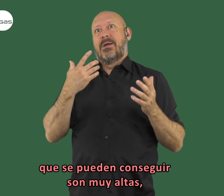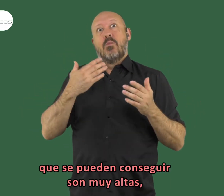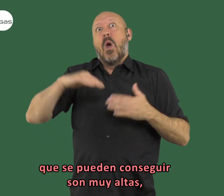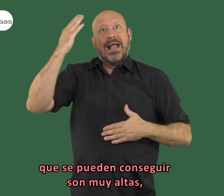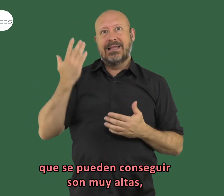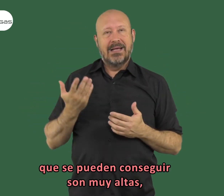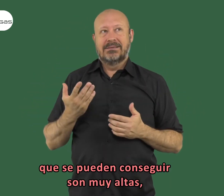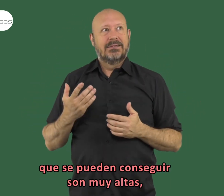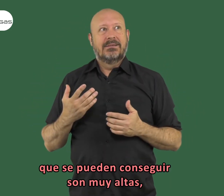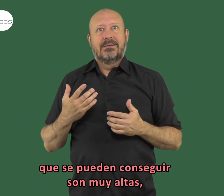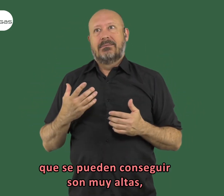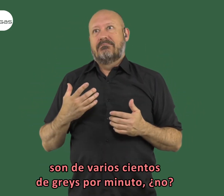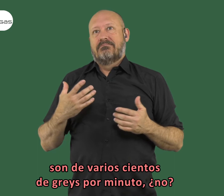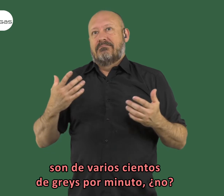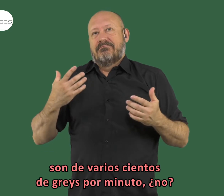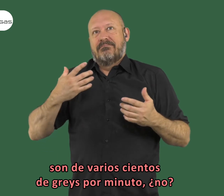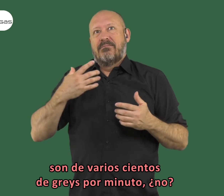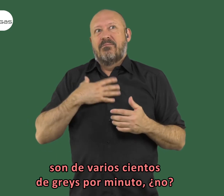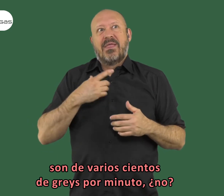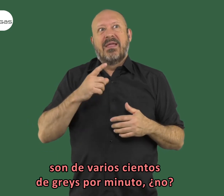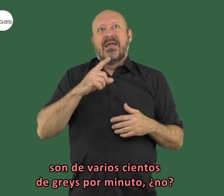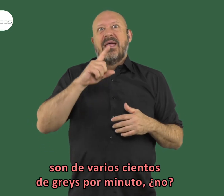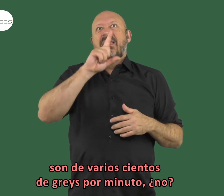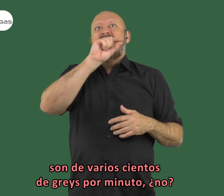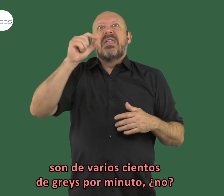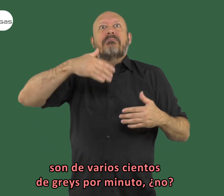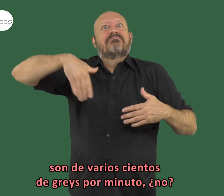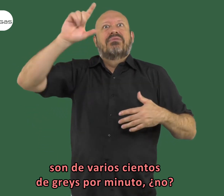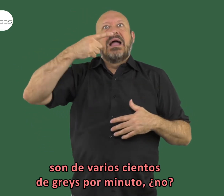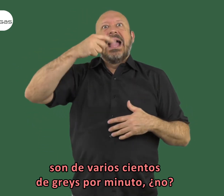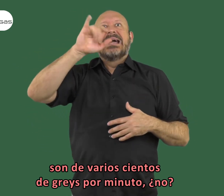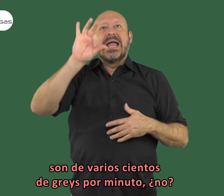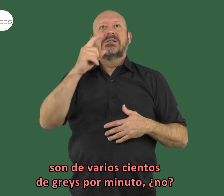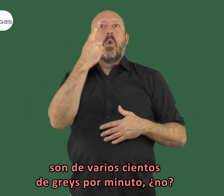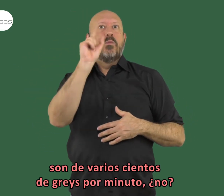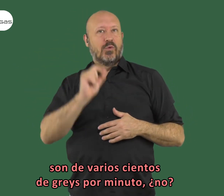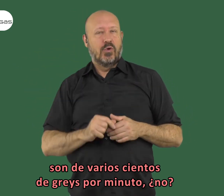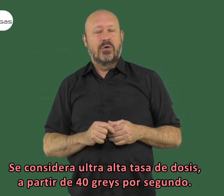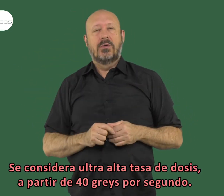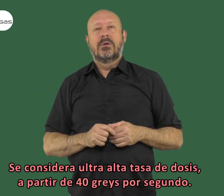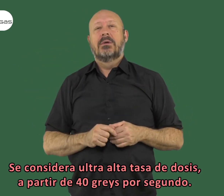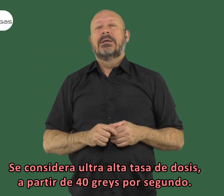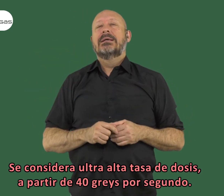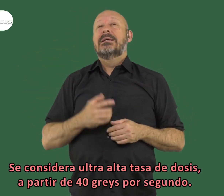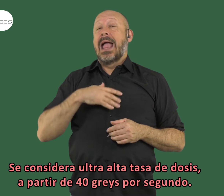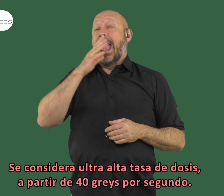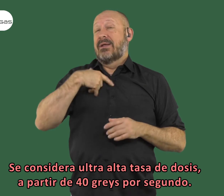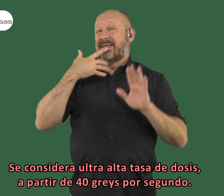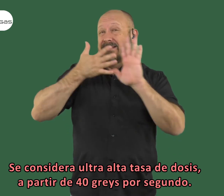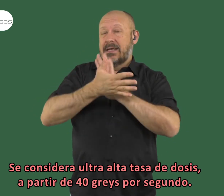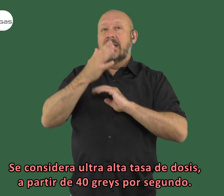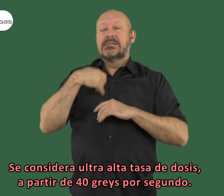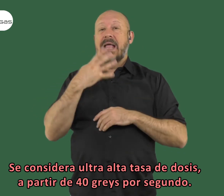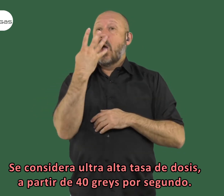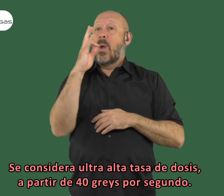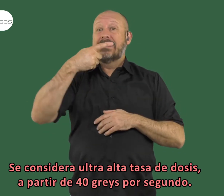pues son muy altas, son de varios cientos de Grays por minuto, ¿no? Se considera ultra alta tasa de dosis